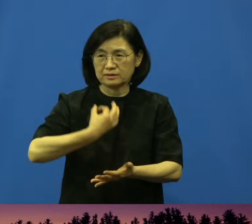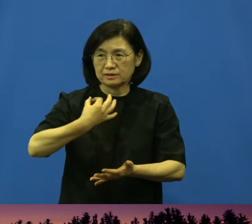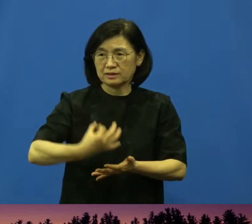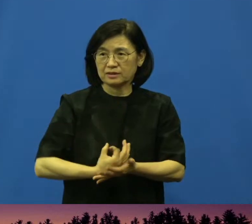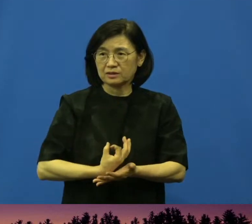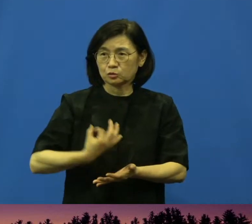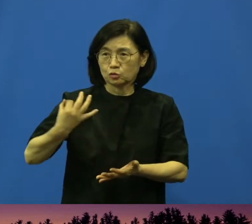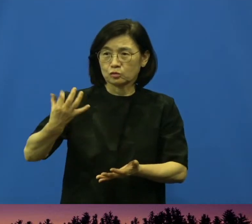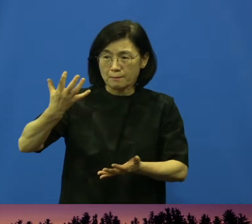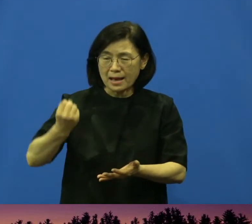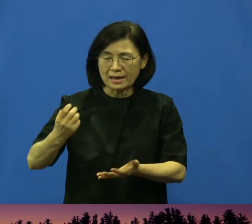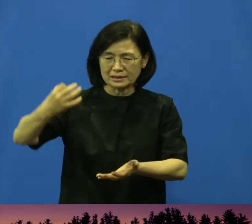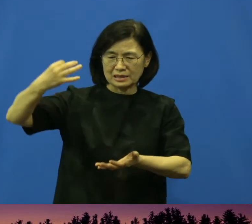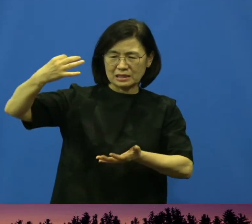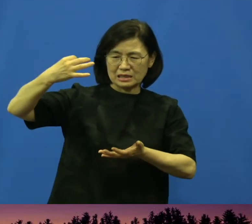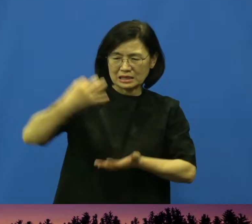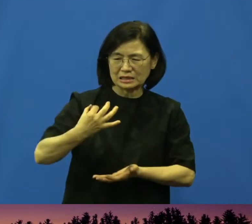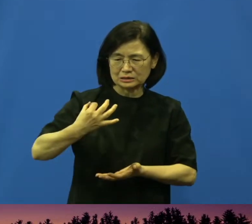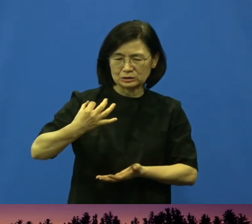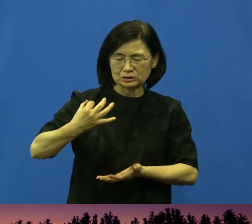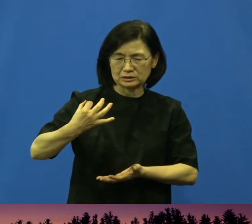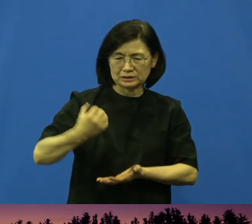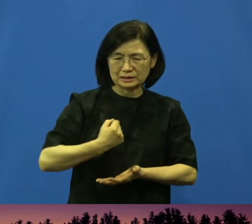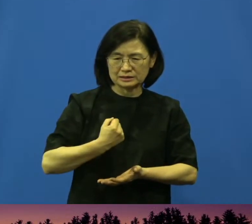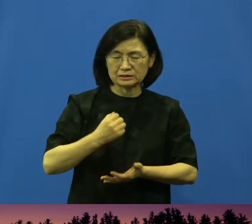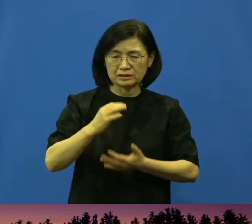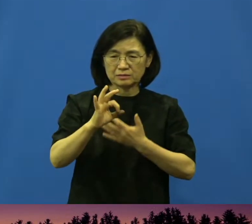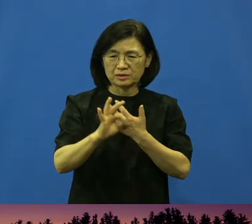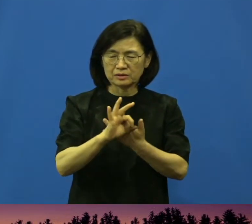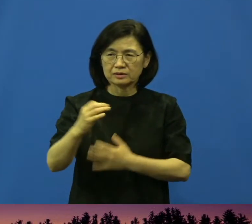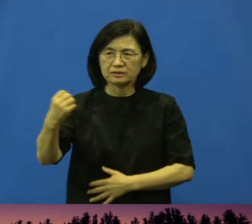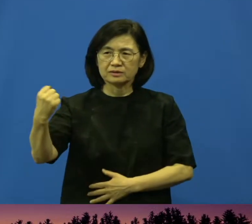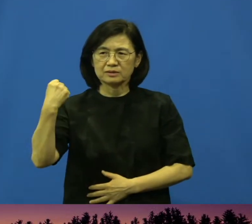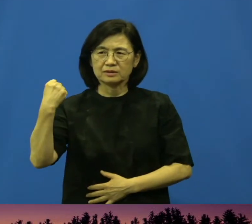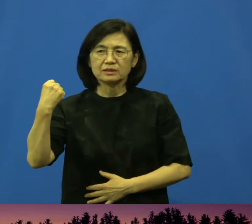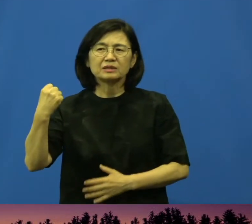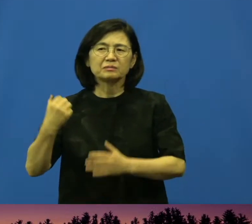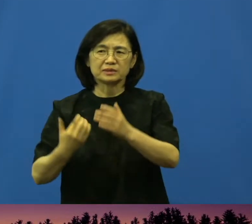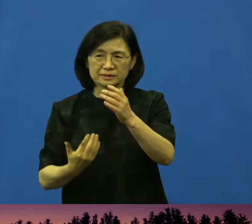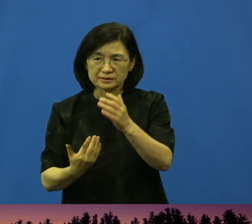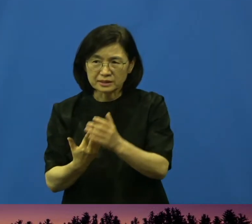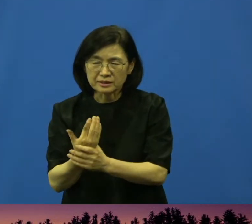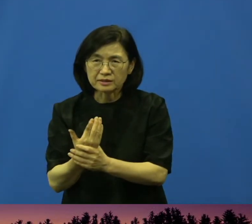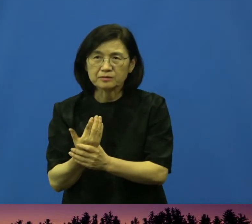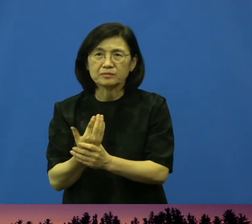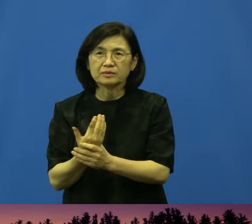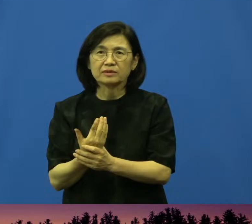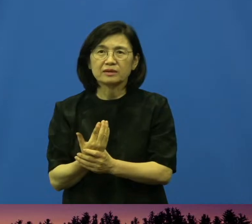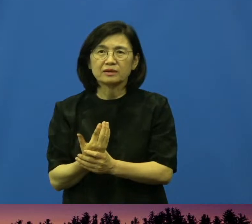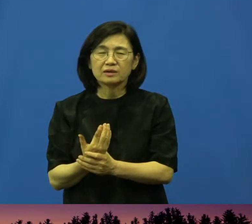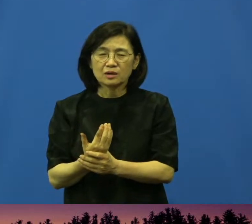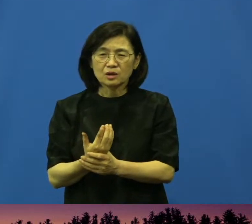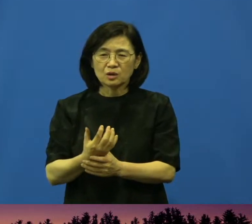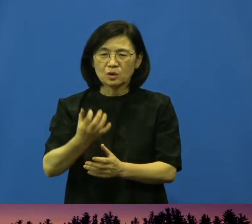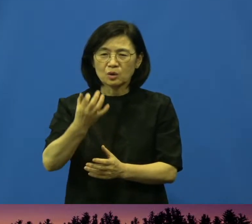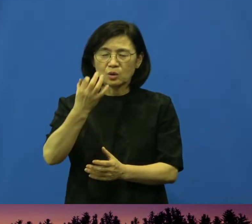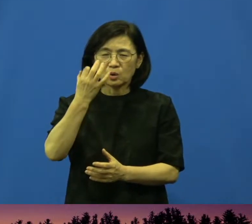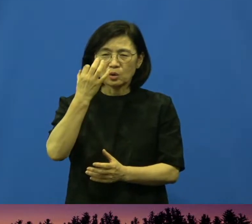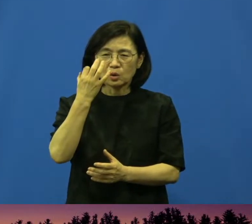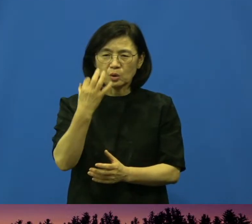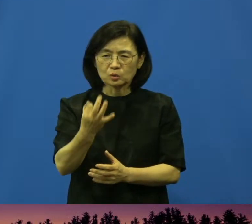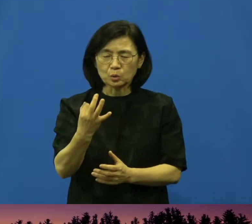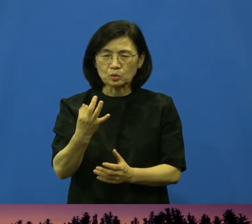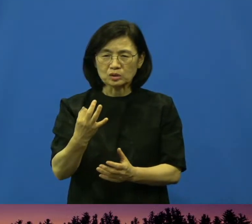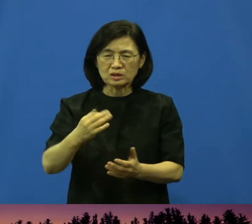그죠? 힘을 가지잖아요. 그거 쉽지가 않아요, 여러분. 돈이 어마어마하게 많은데 겸손한 거 쉽지